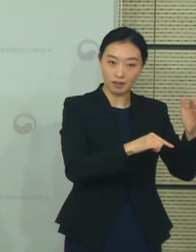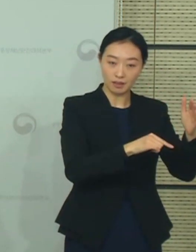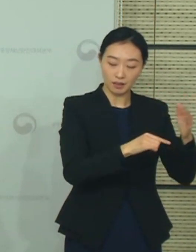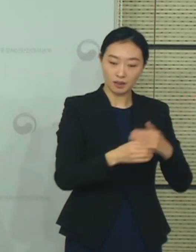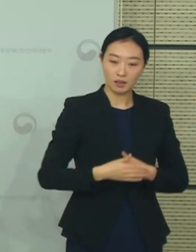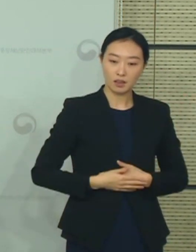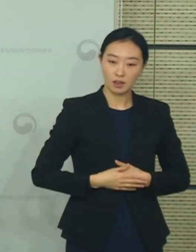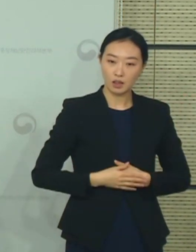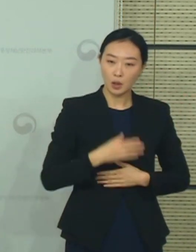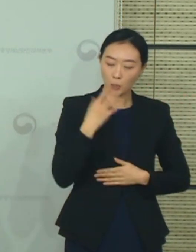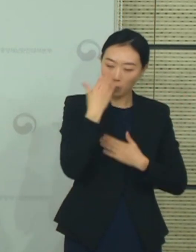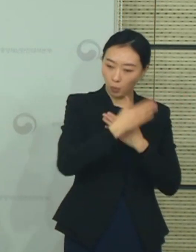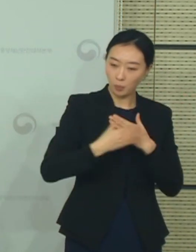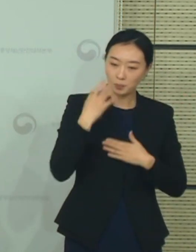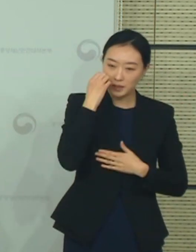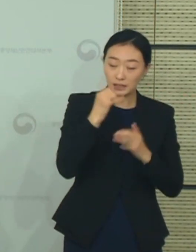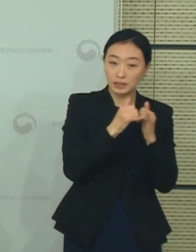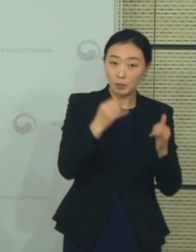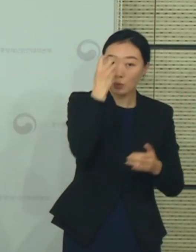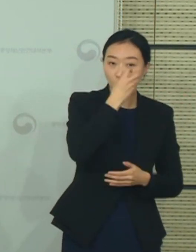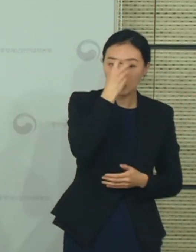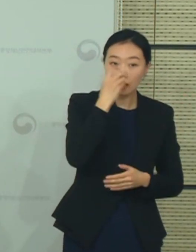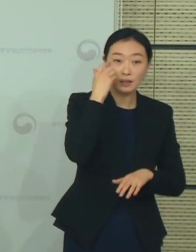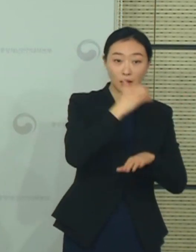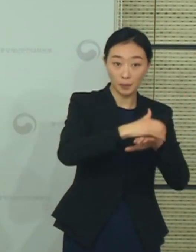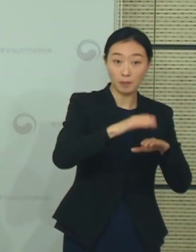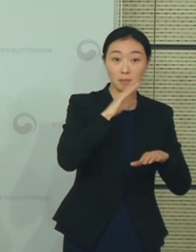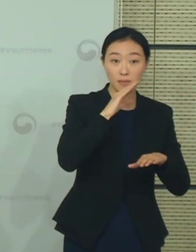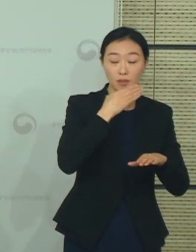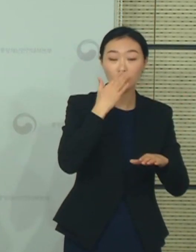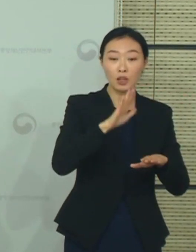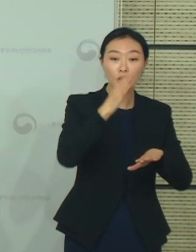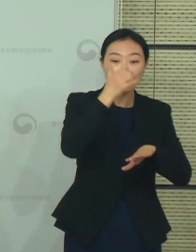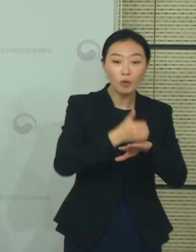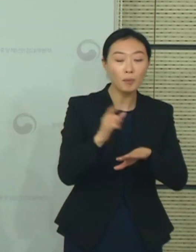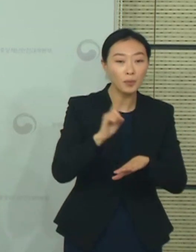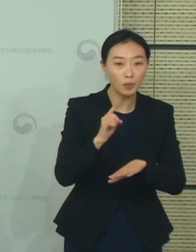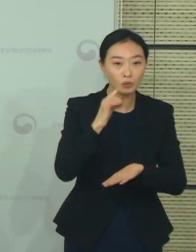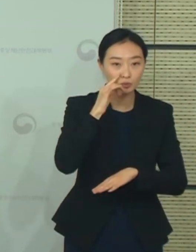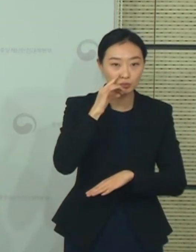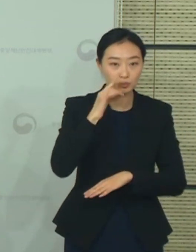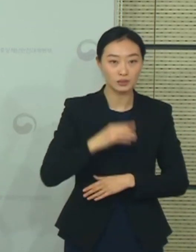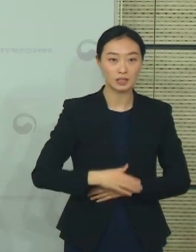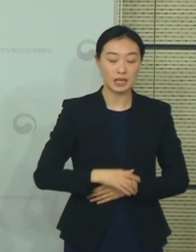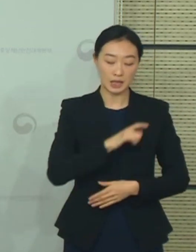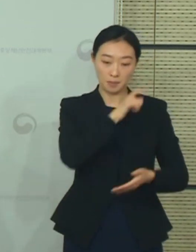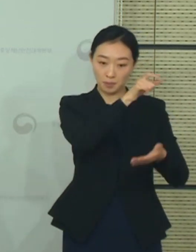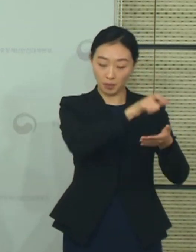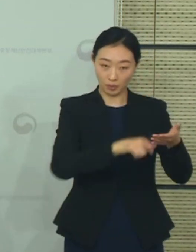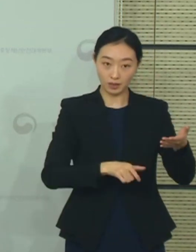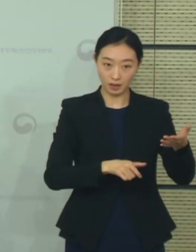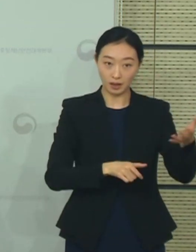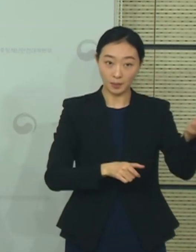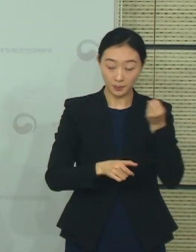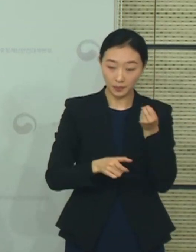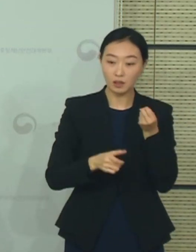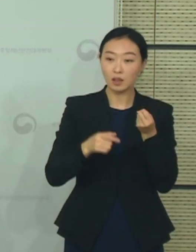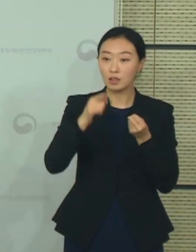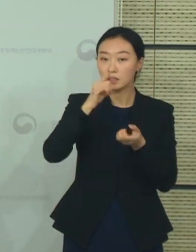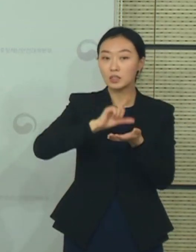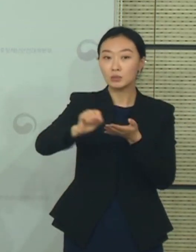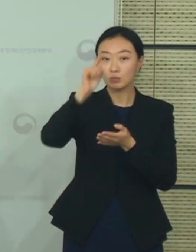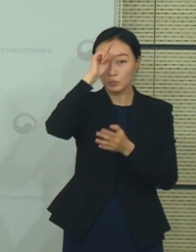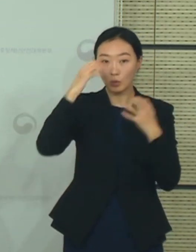결과가 어떤지 확진자 증가량 뭐 관련이 있는지 궁금하고요. 그리고 명단을 이미 지자체에